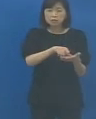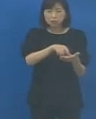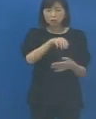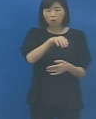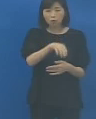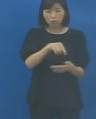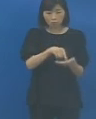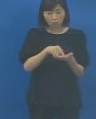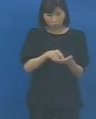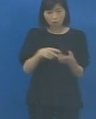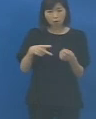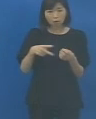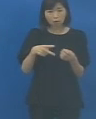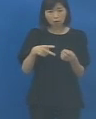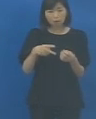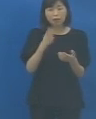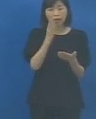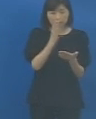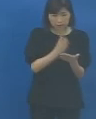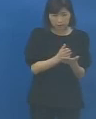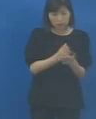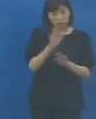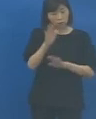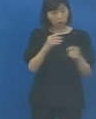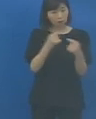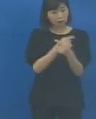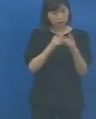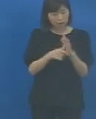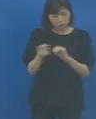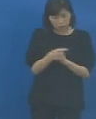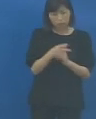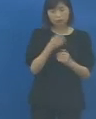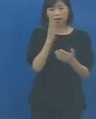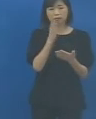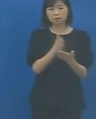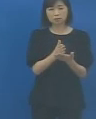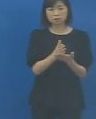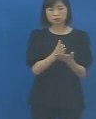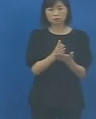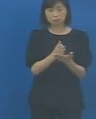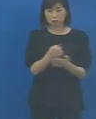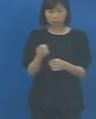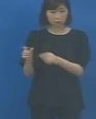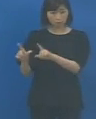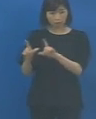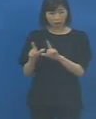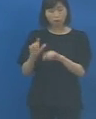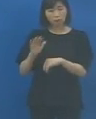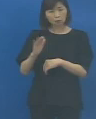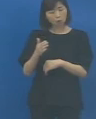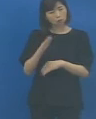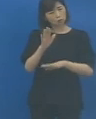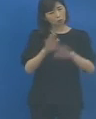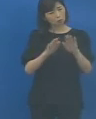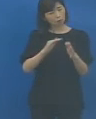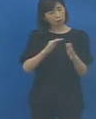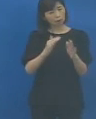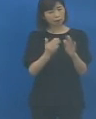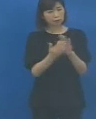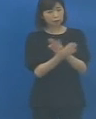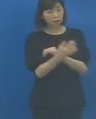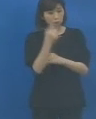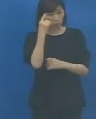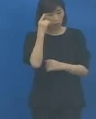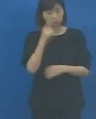わったら即座に停止するというふうにおっしゃいました。でかなり状況が変わってきていると思うんですけれども、その停